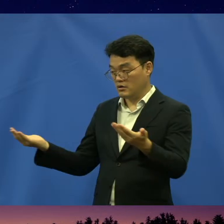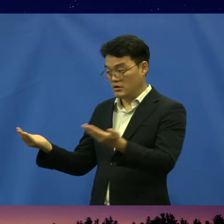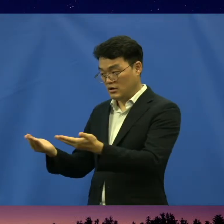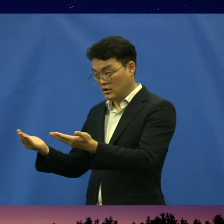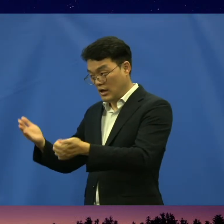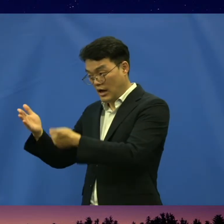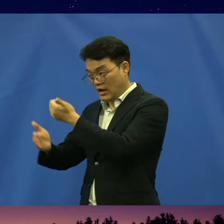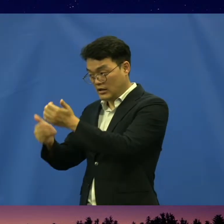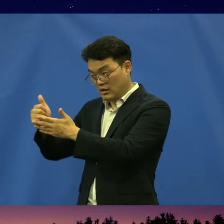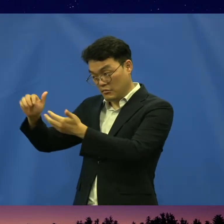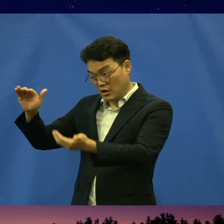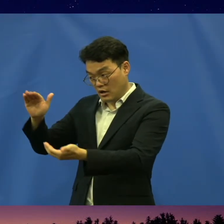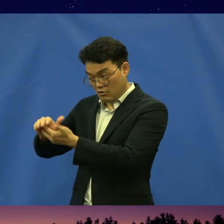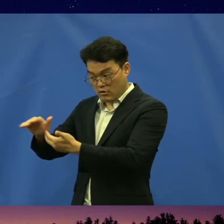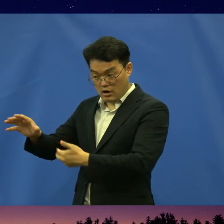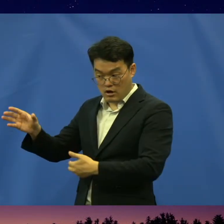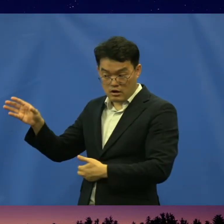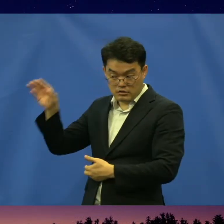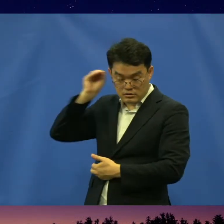이루십니다.